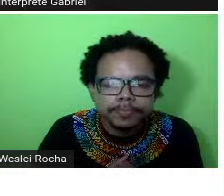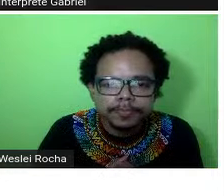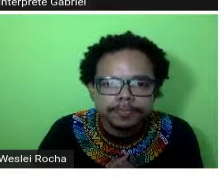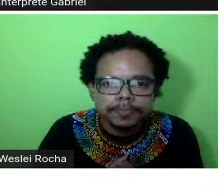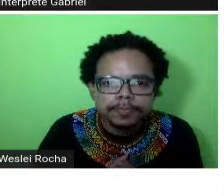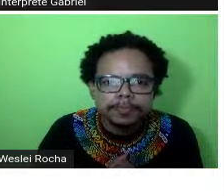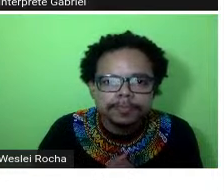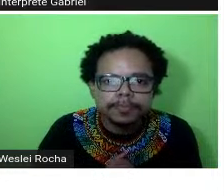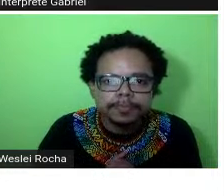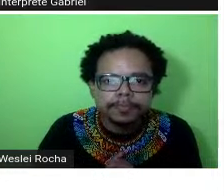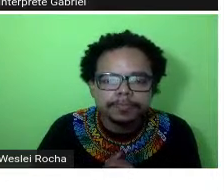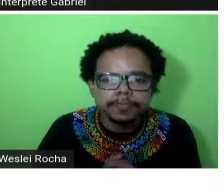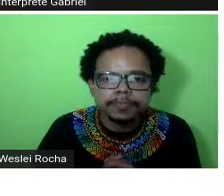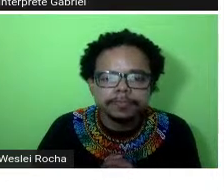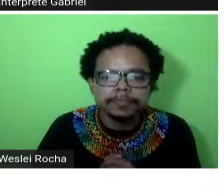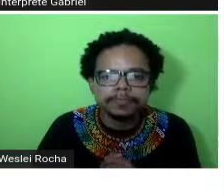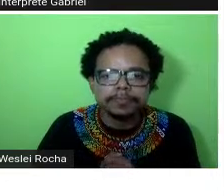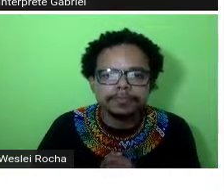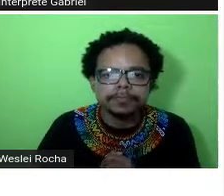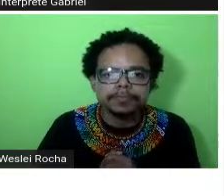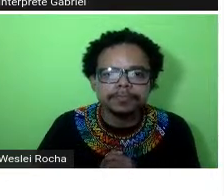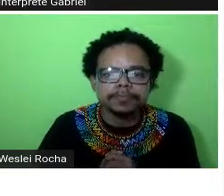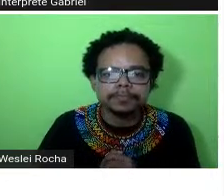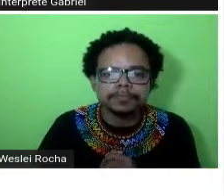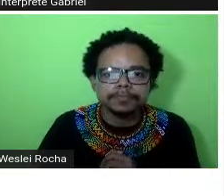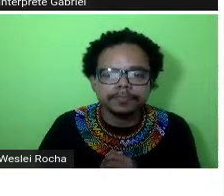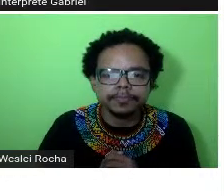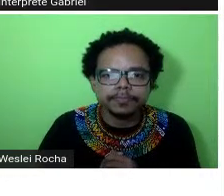O Retorno um like para mim